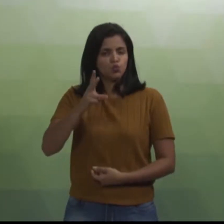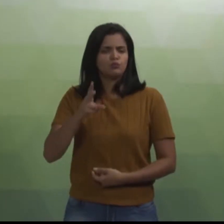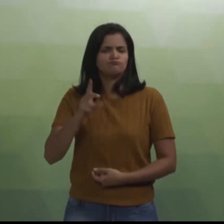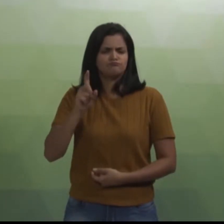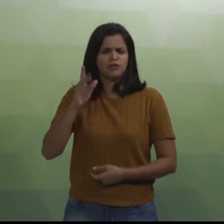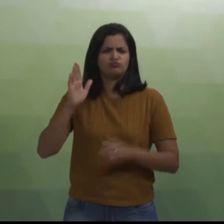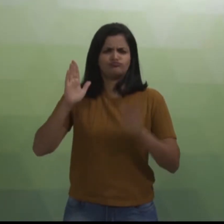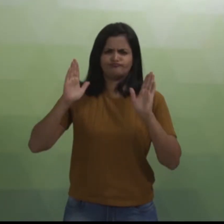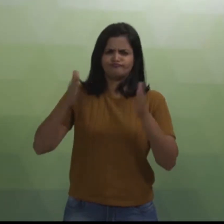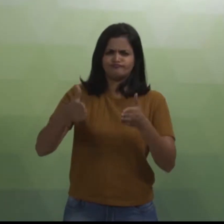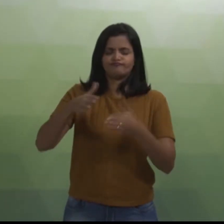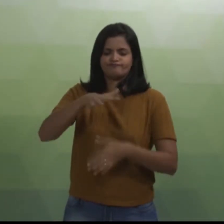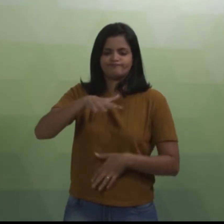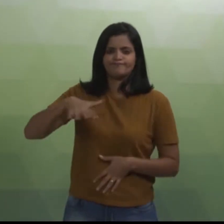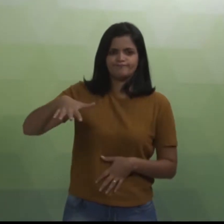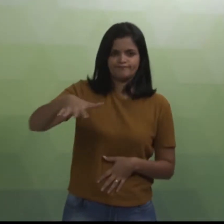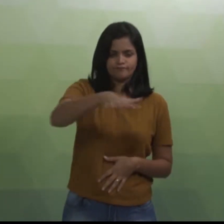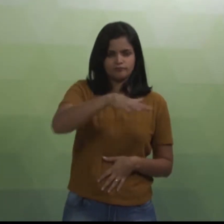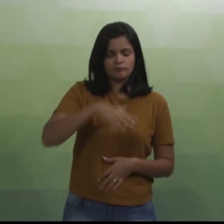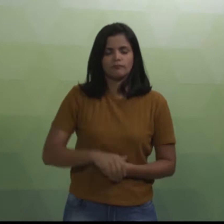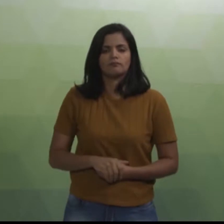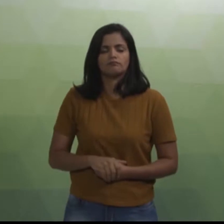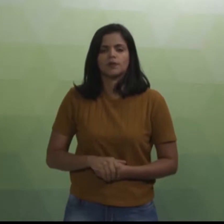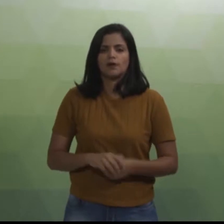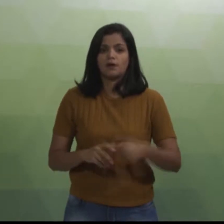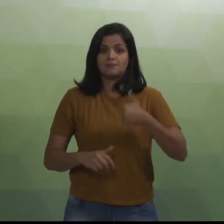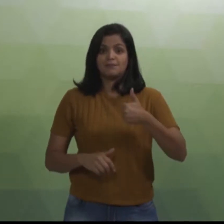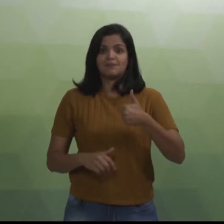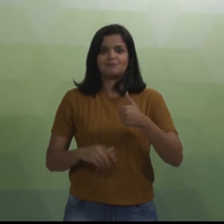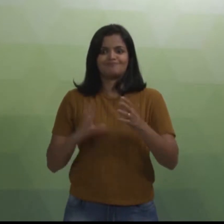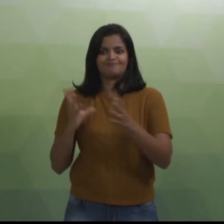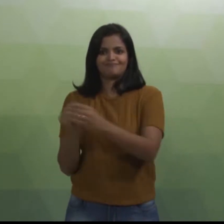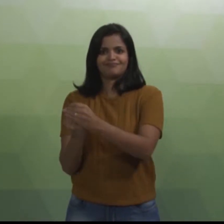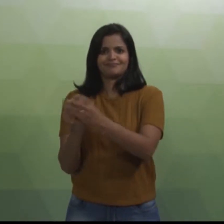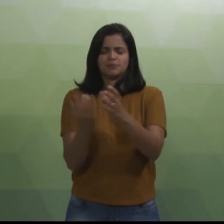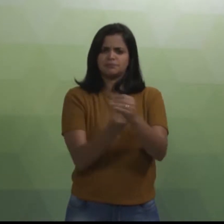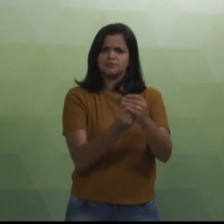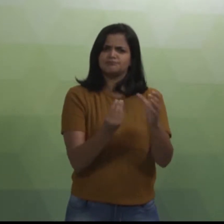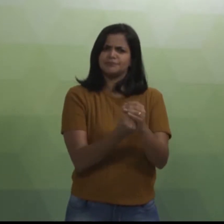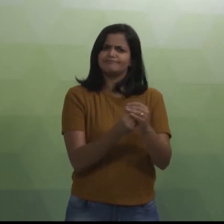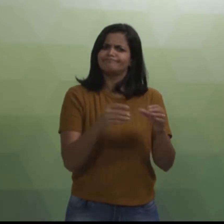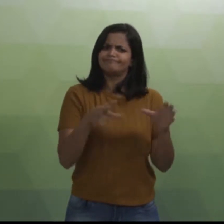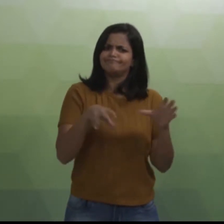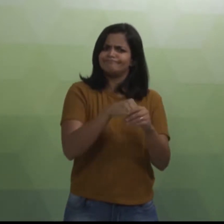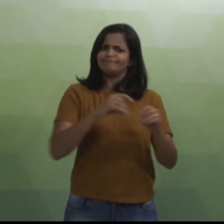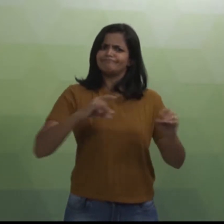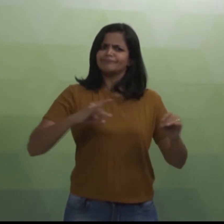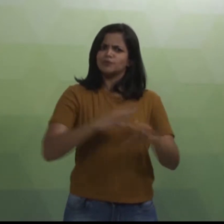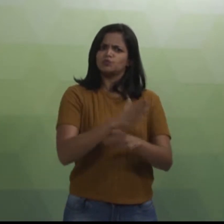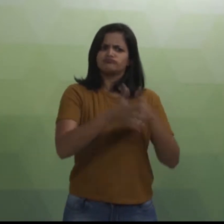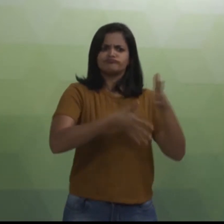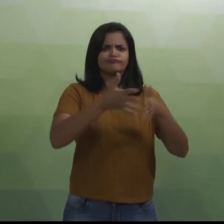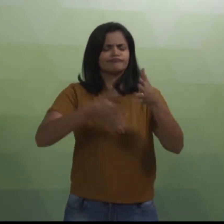Bom, com relação ao uso do espaço, nós temos aqui a incorporação. Na língua de